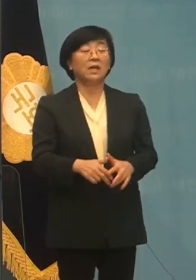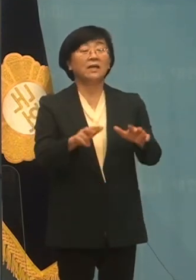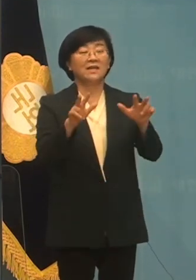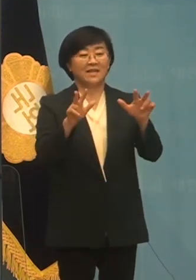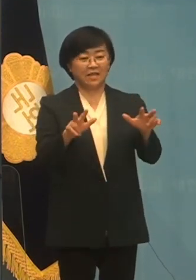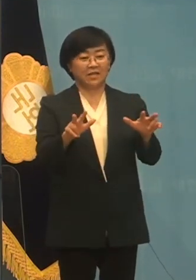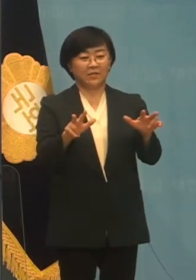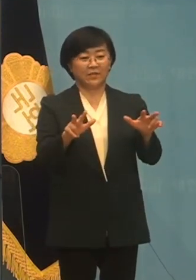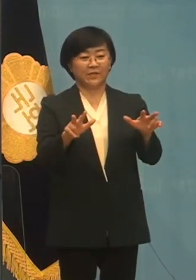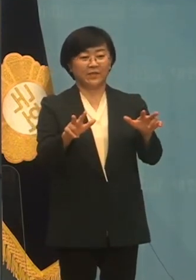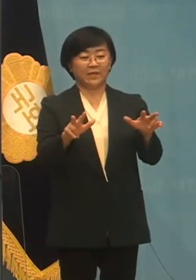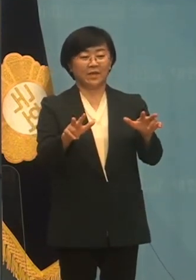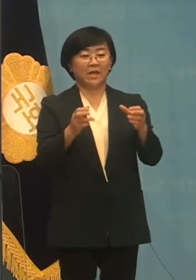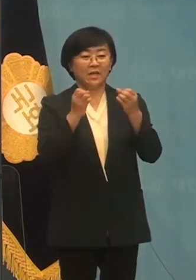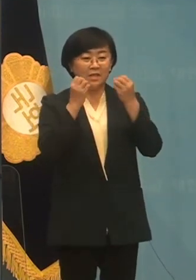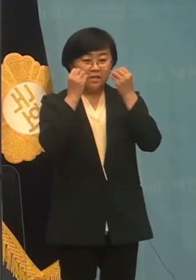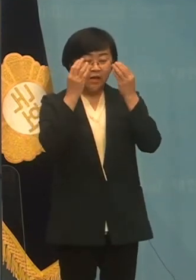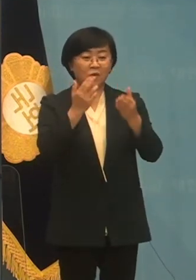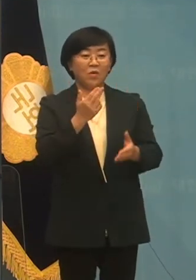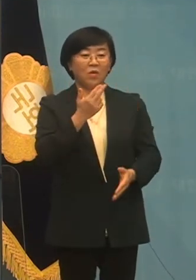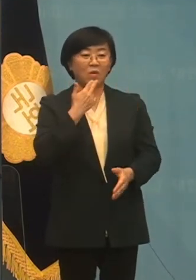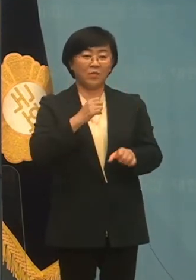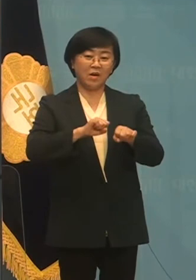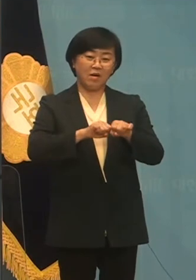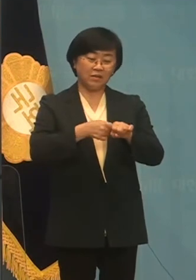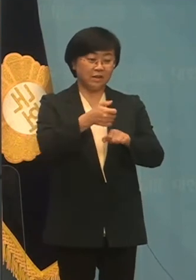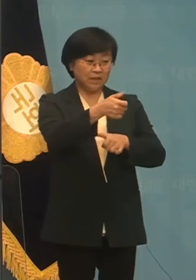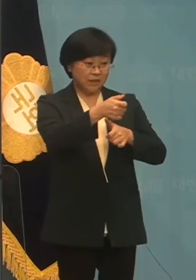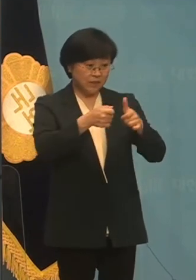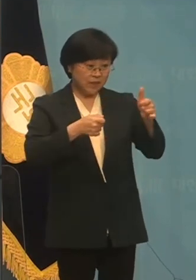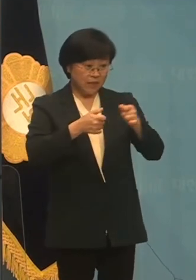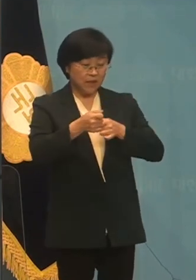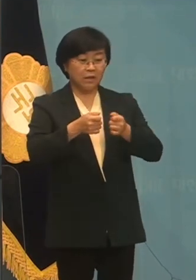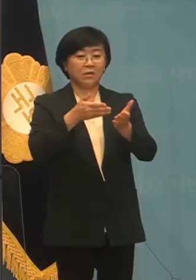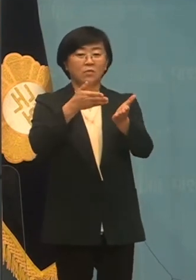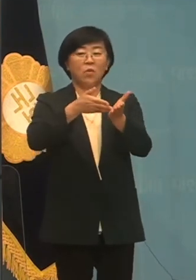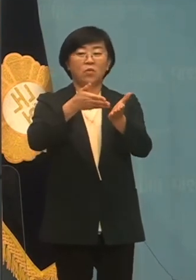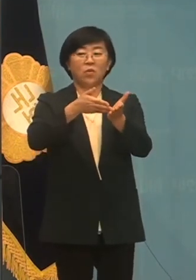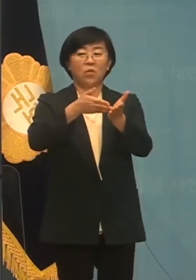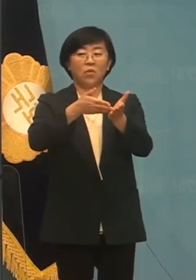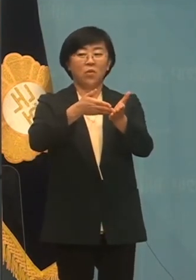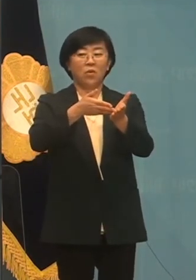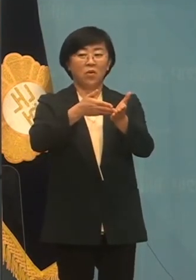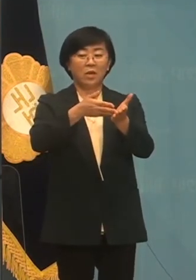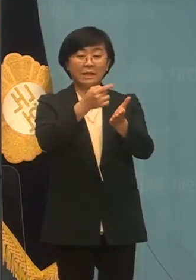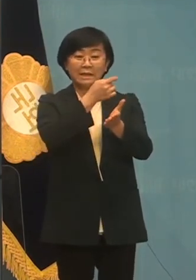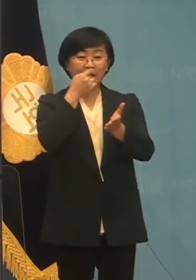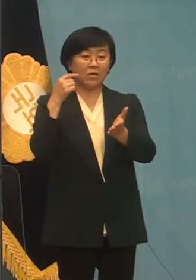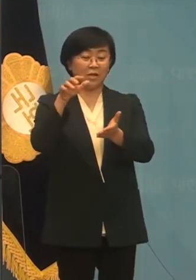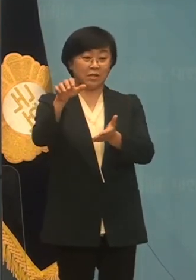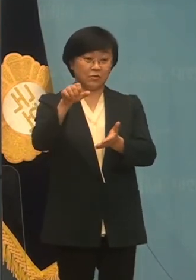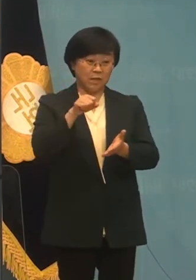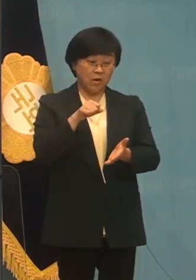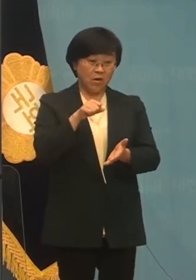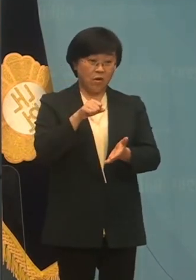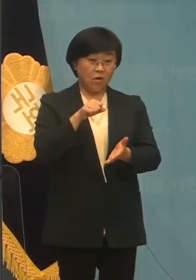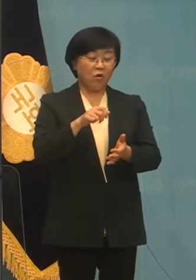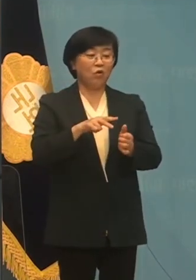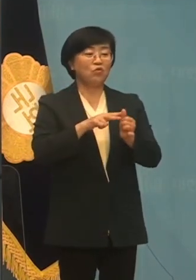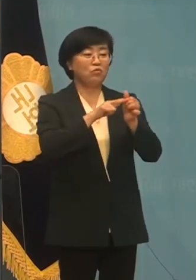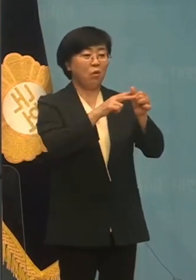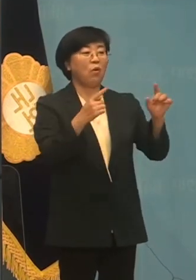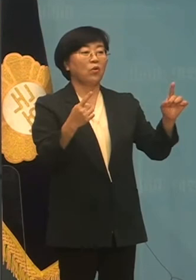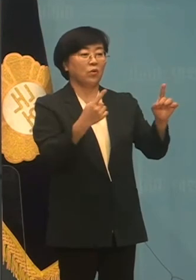이제는 하다하다 새로운 것도 없는 억지로 굵직내기식 언론 보도를 근거로 끌어와서 후보